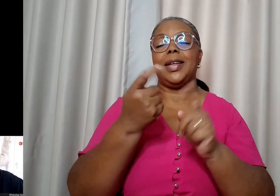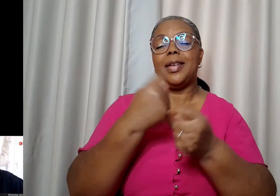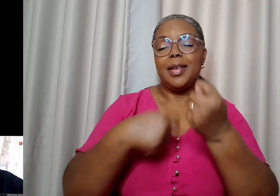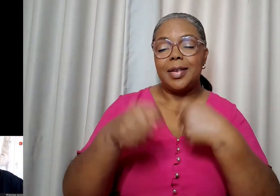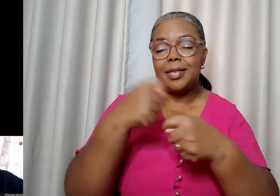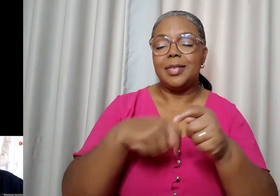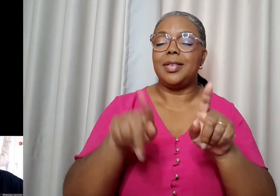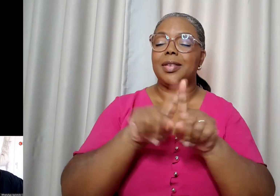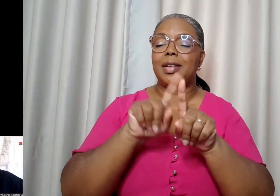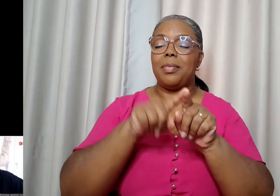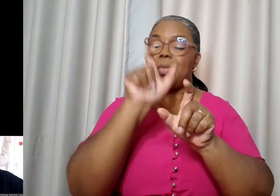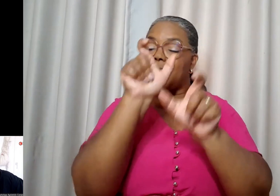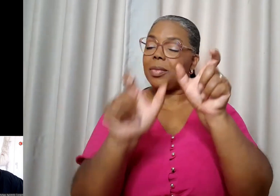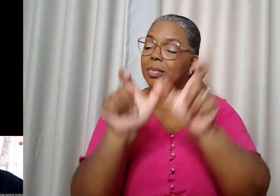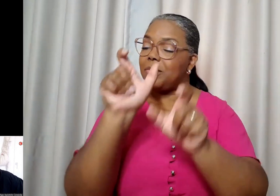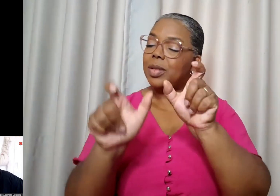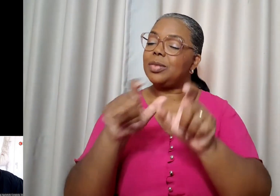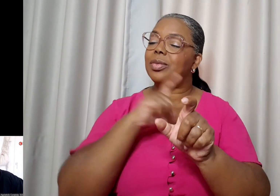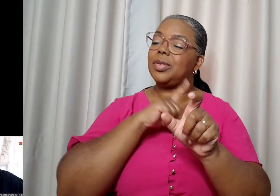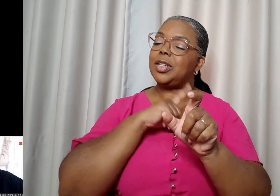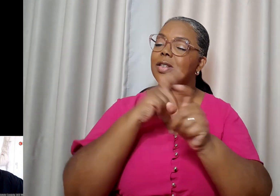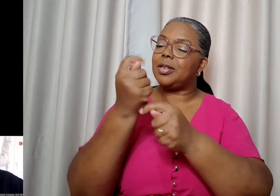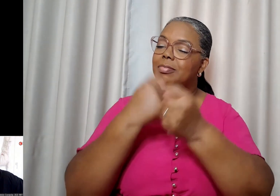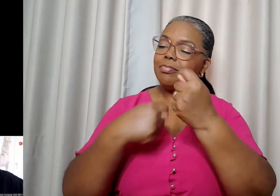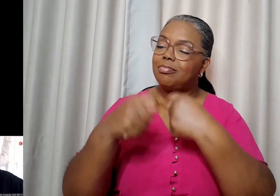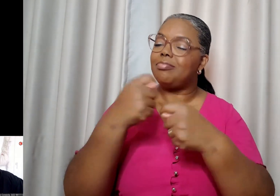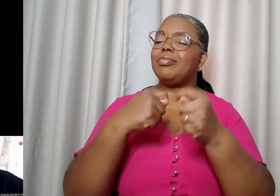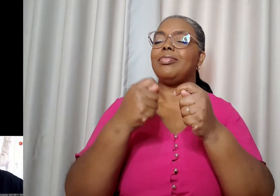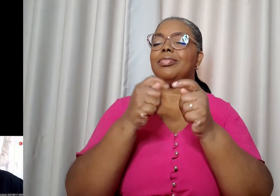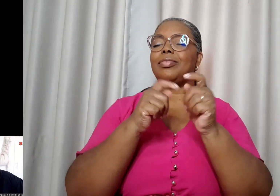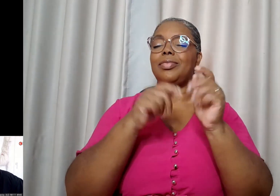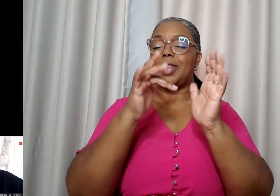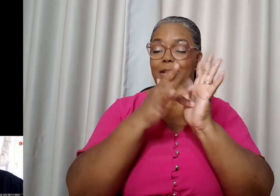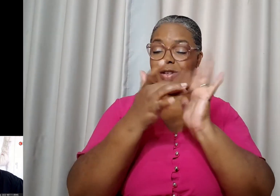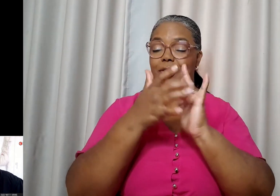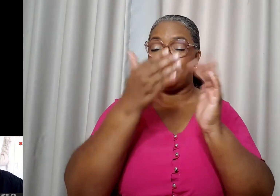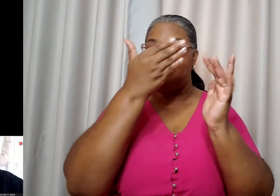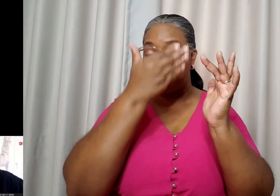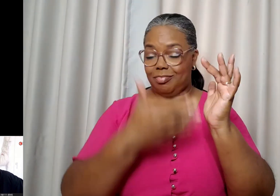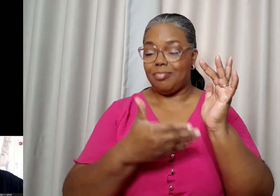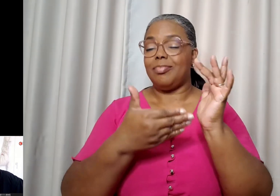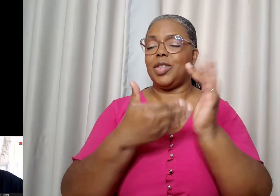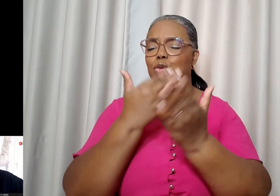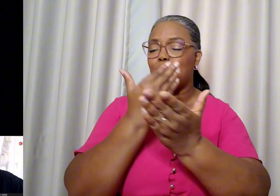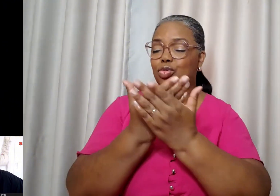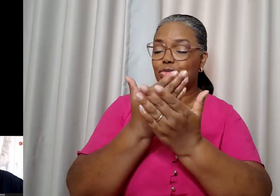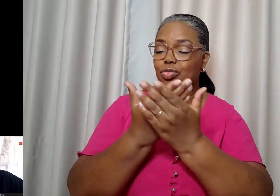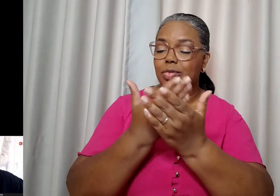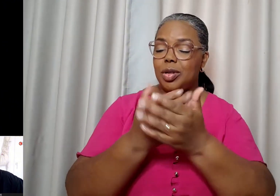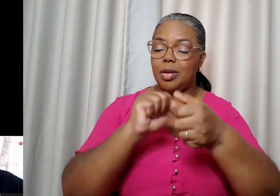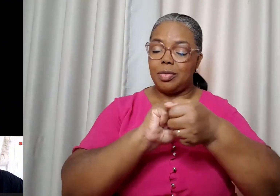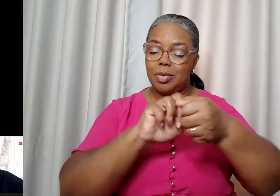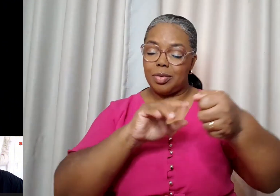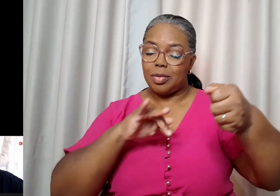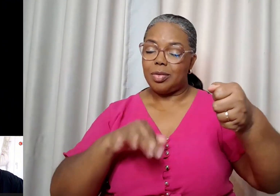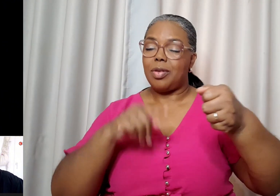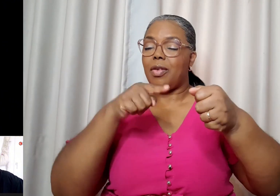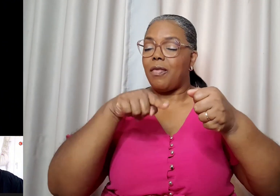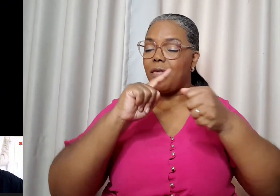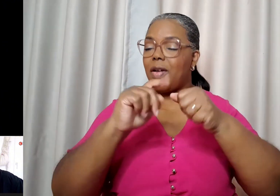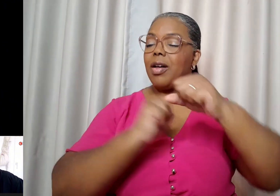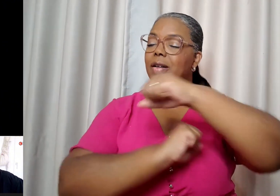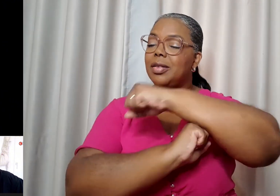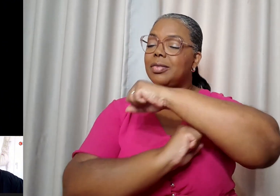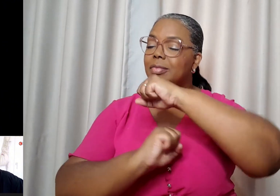Senhor, estudava a palavra, ia na sinagoga, mas também